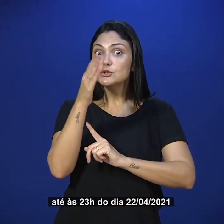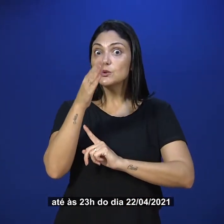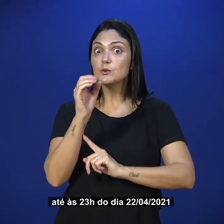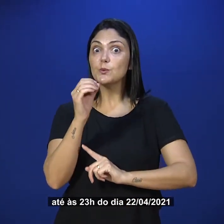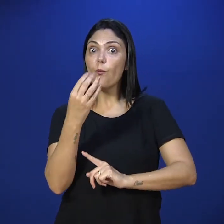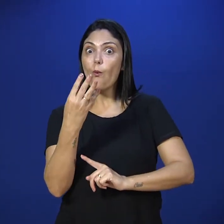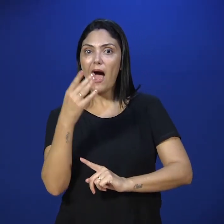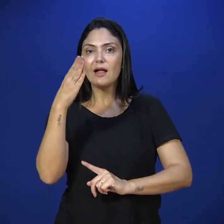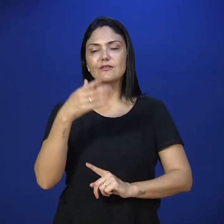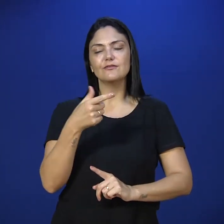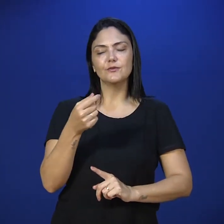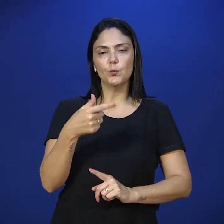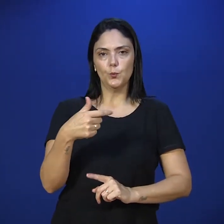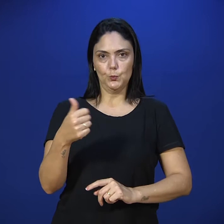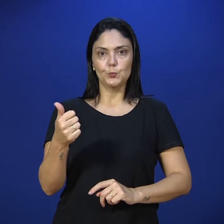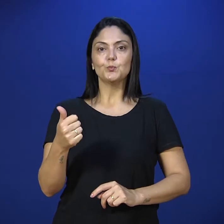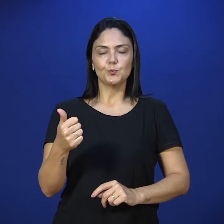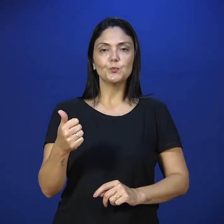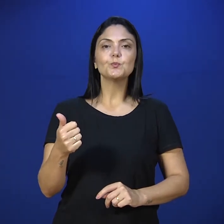22/4/2021.